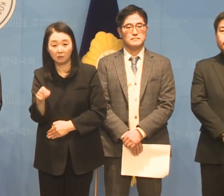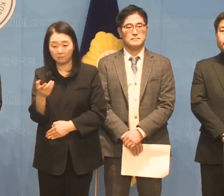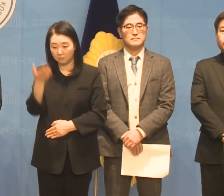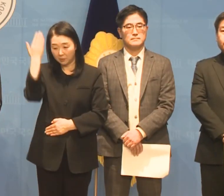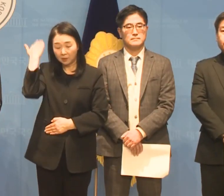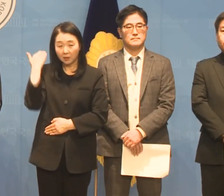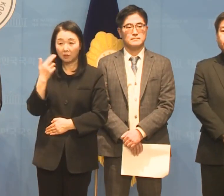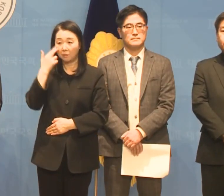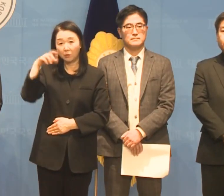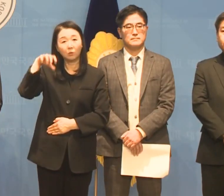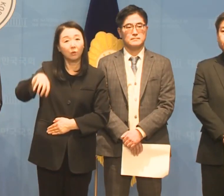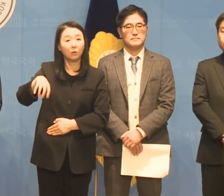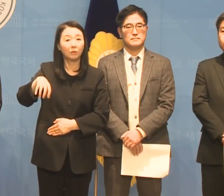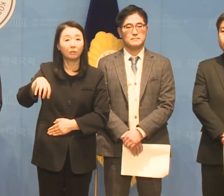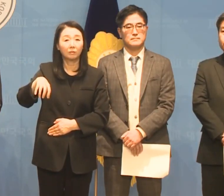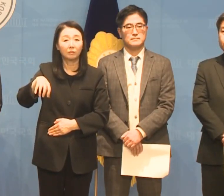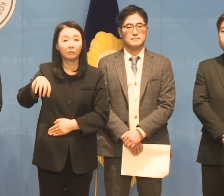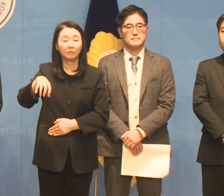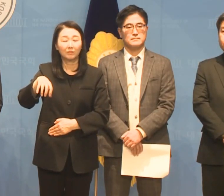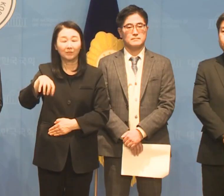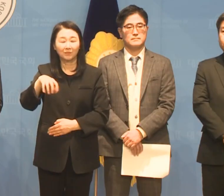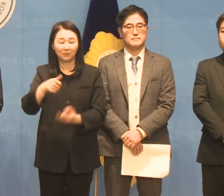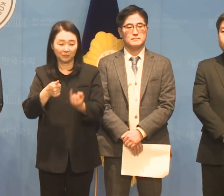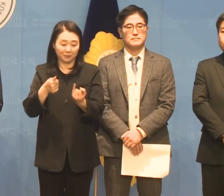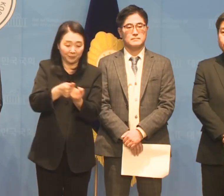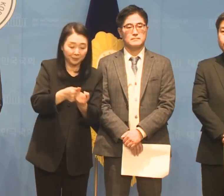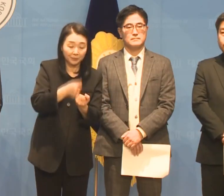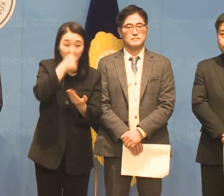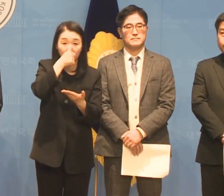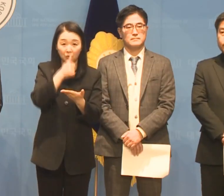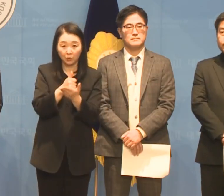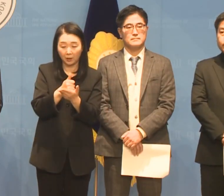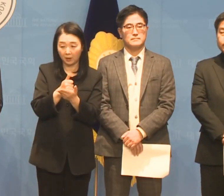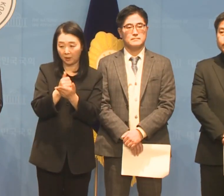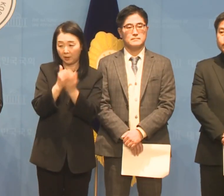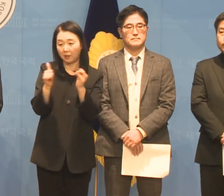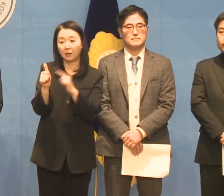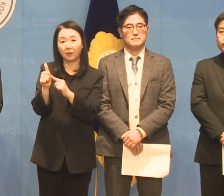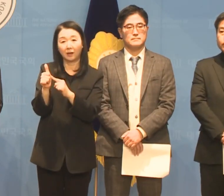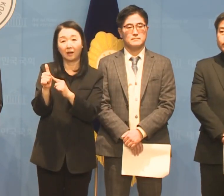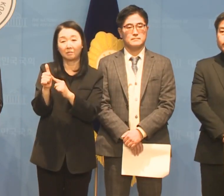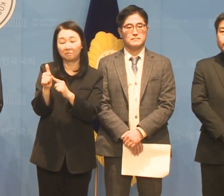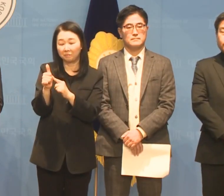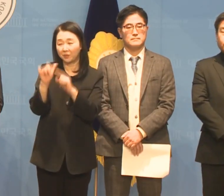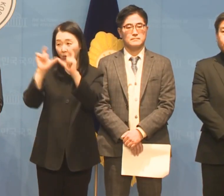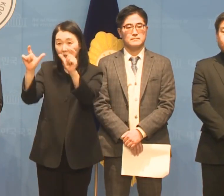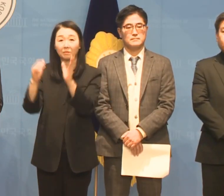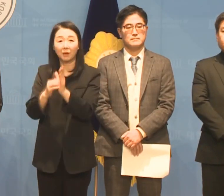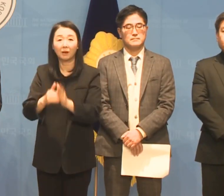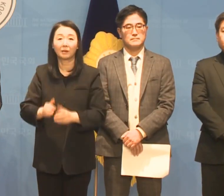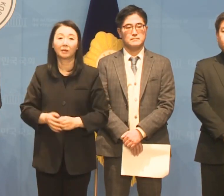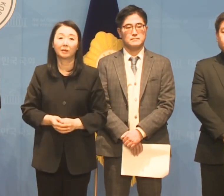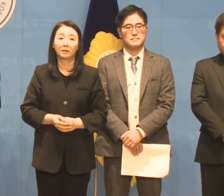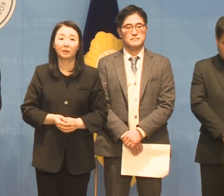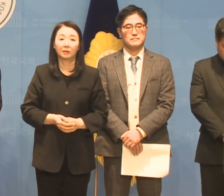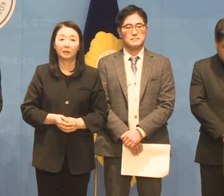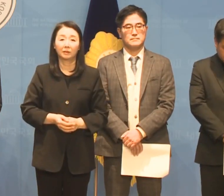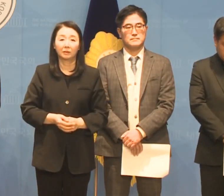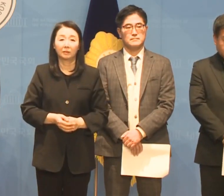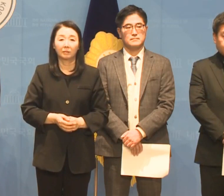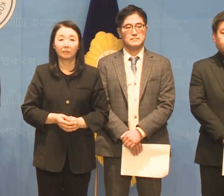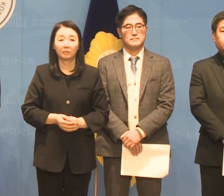과거 미국에서 강간죄를 범한 범죄자에게 적용된 건데요.